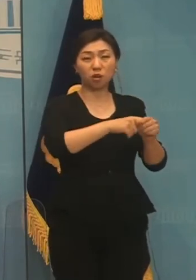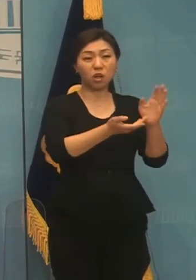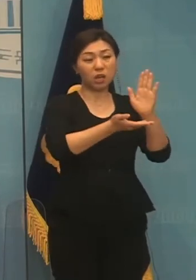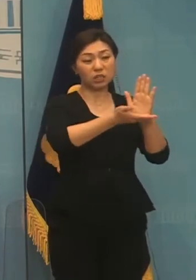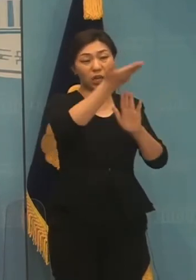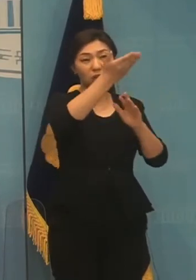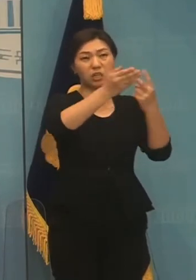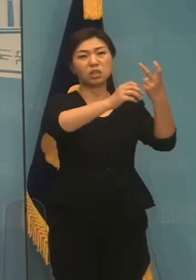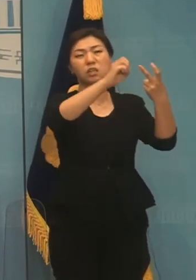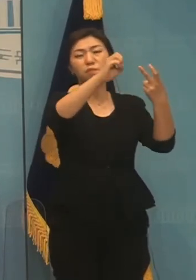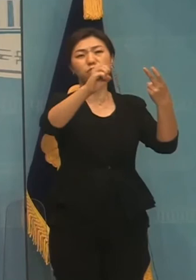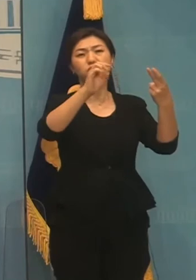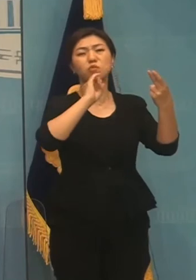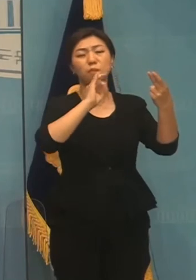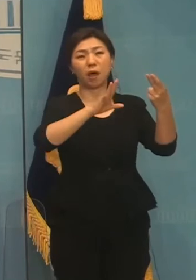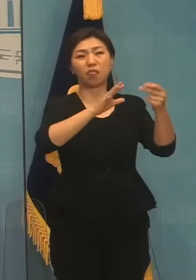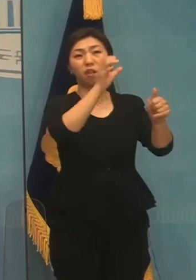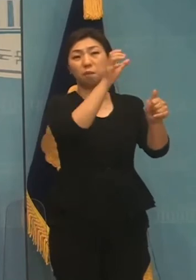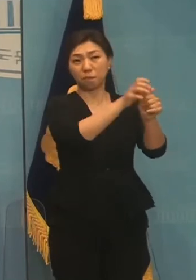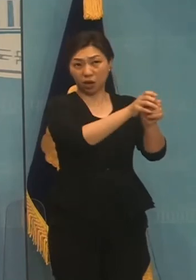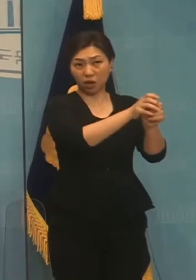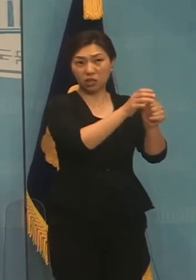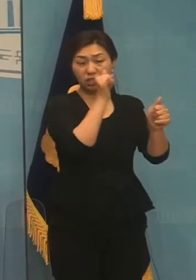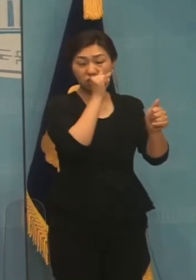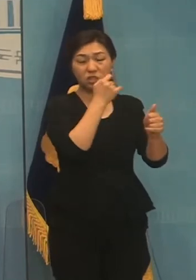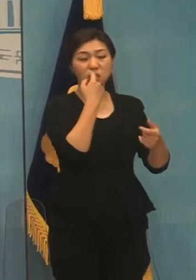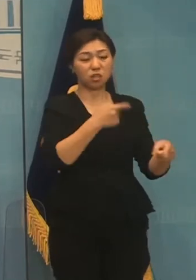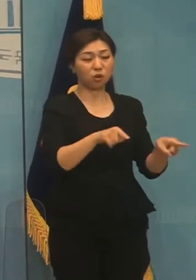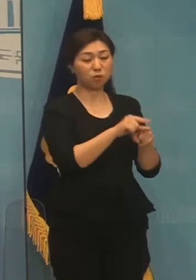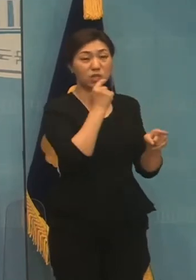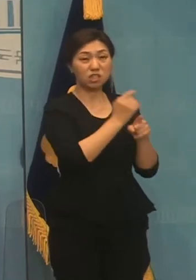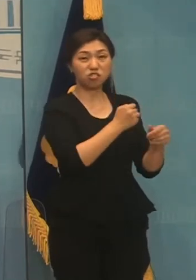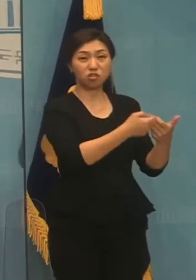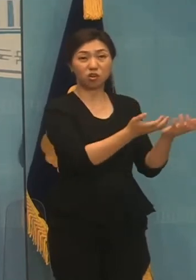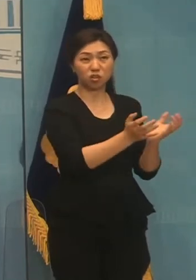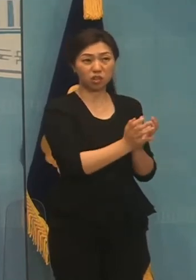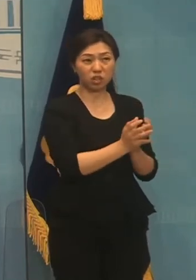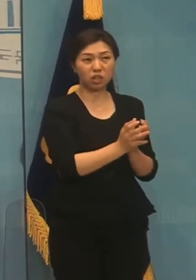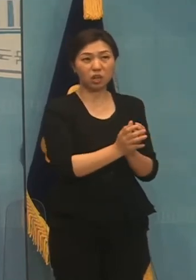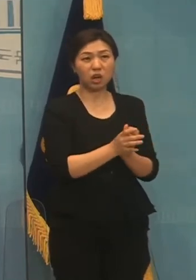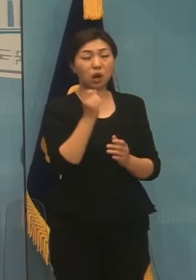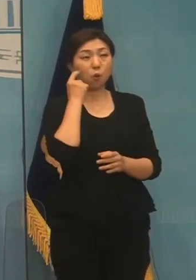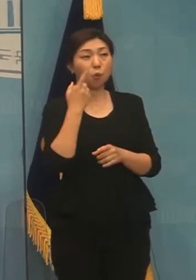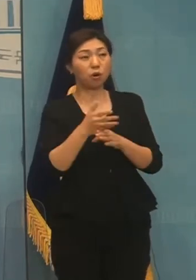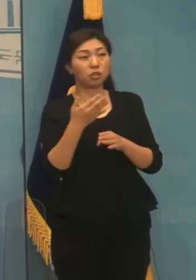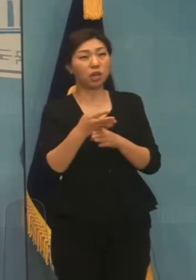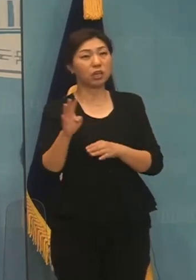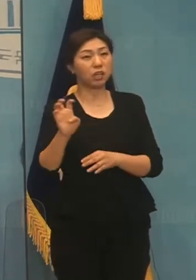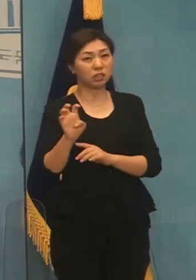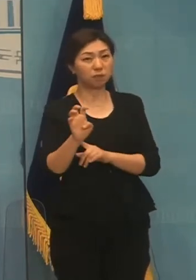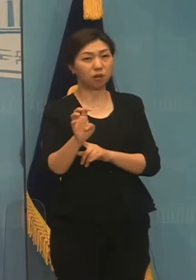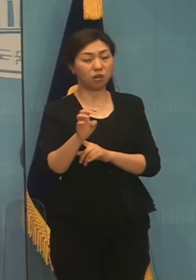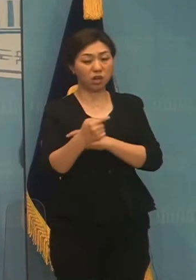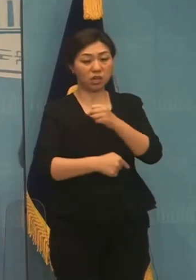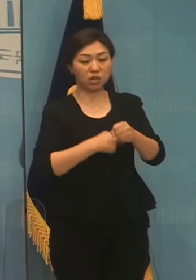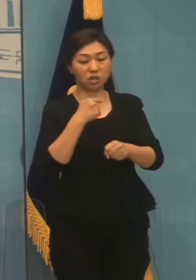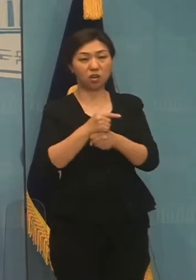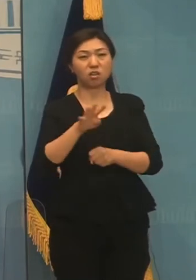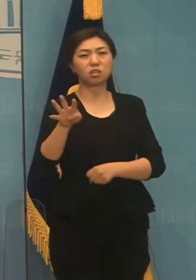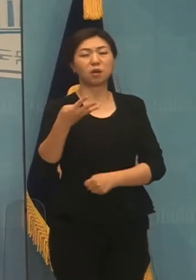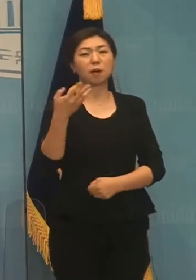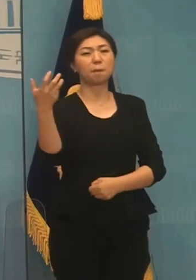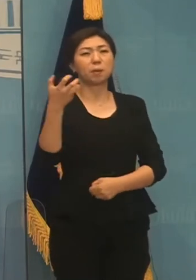2%에만 적용하겠다는 더불어민주당이 월세 40만 원, 연간 480만 원 내는